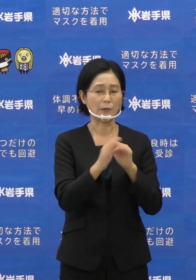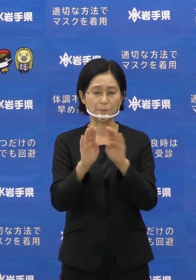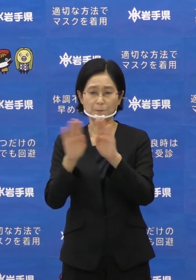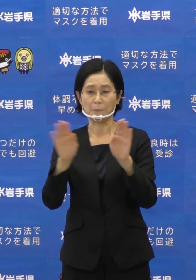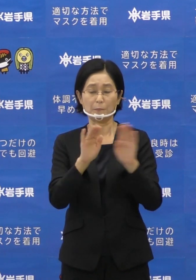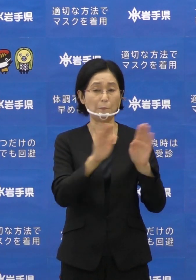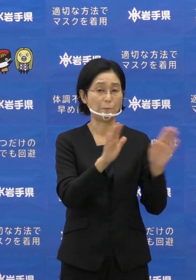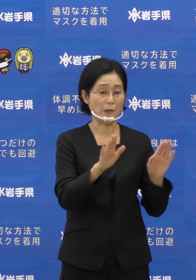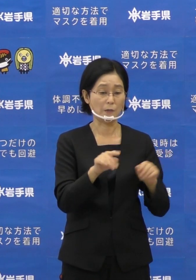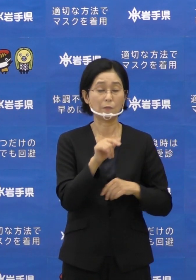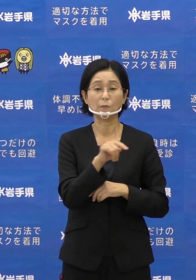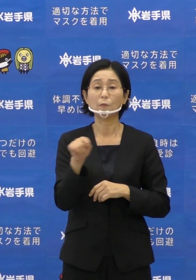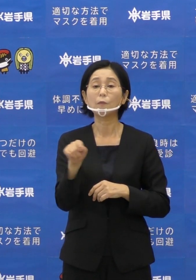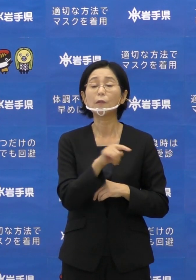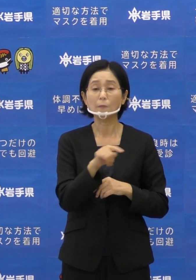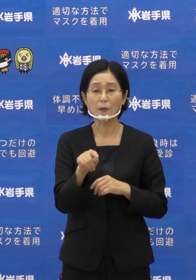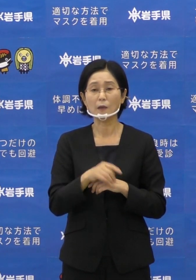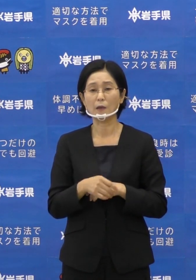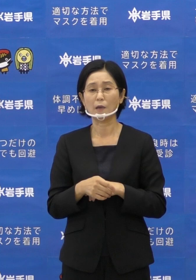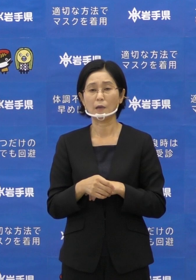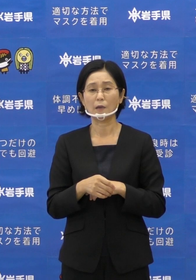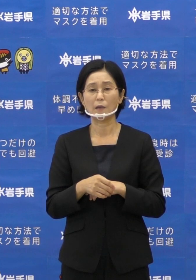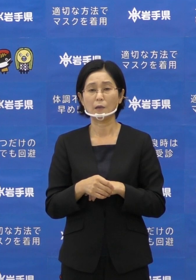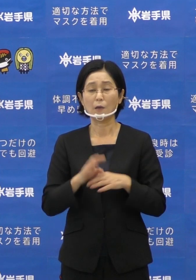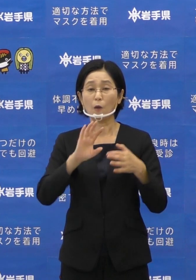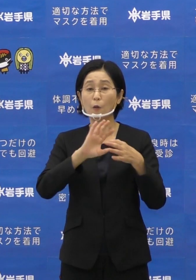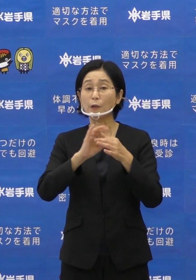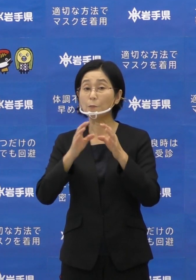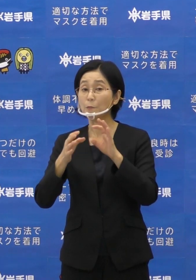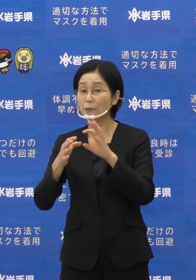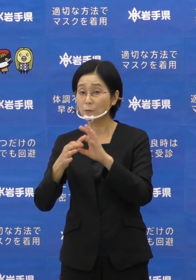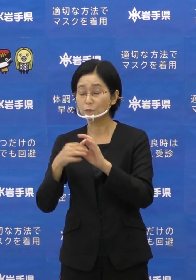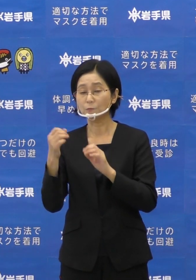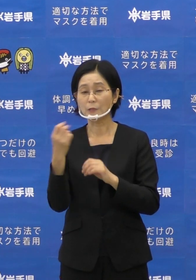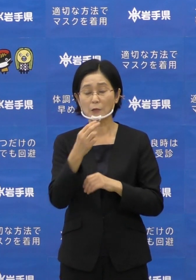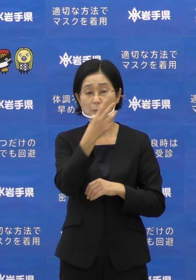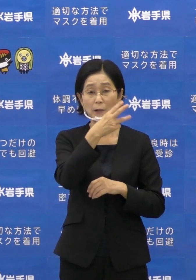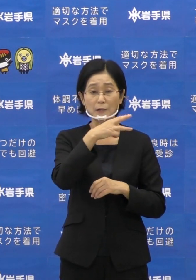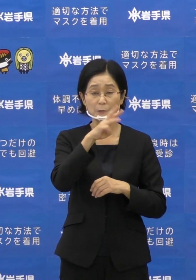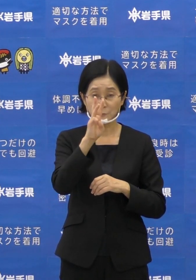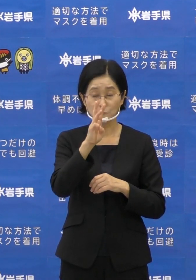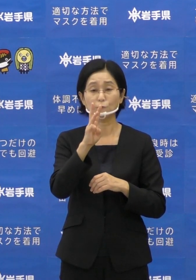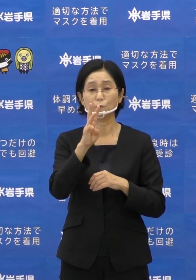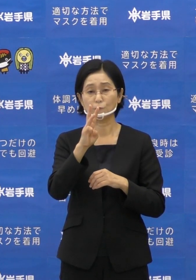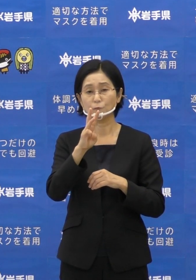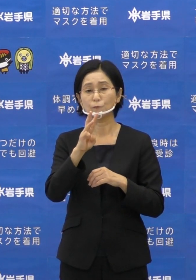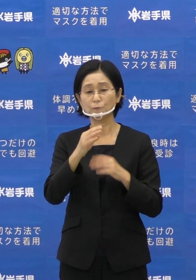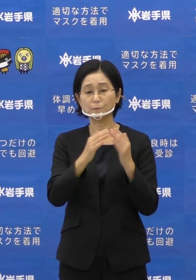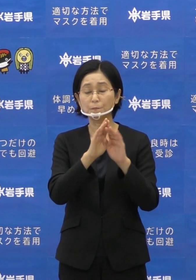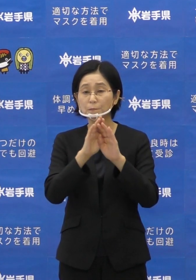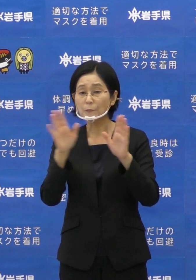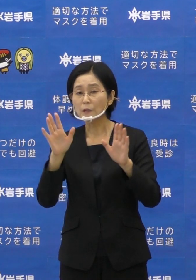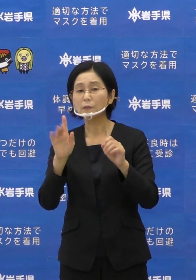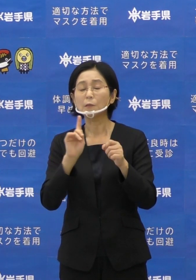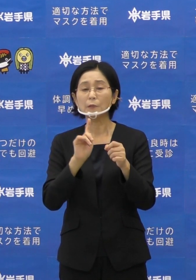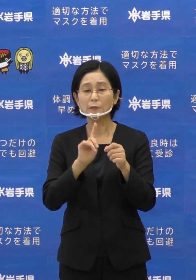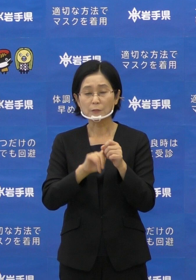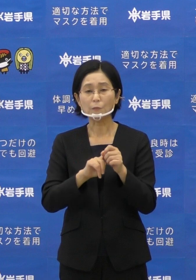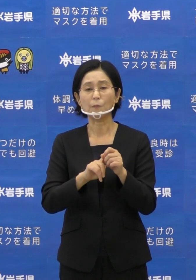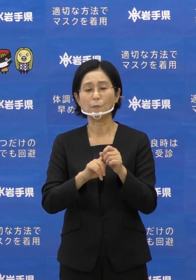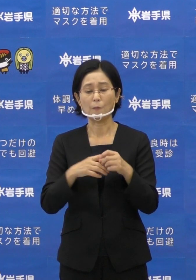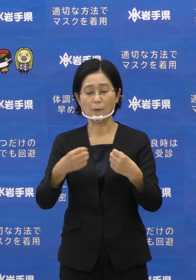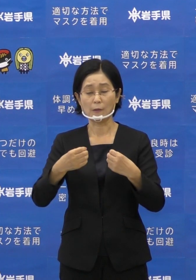まあ、オリンピックパラリンピックに近いような徹底的な 感染対策